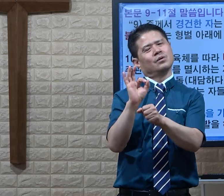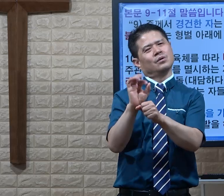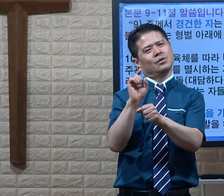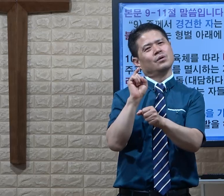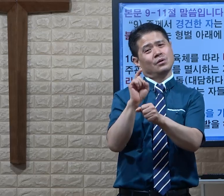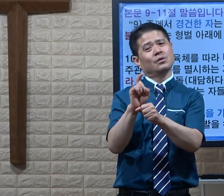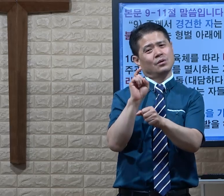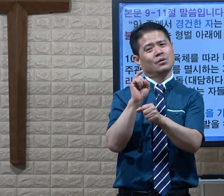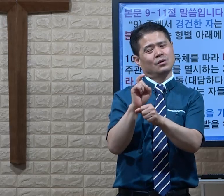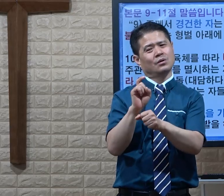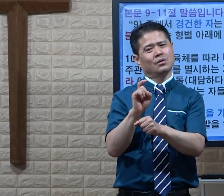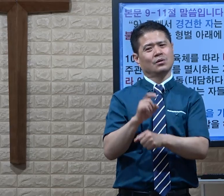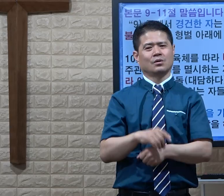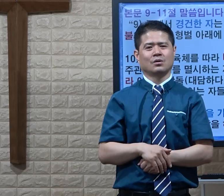제가 10년 전쯤이었나요?